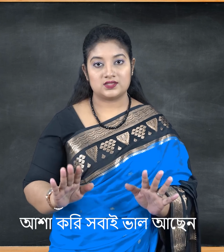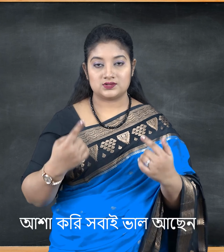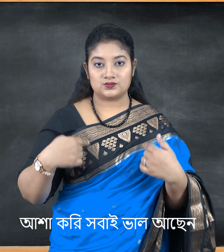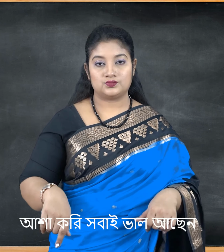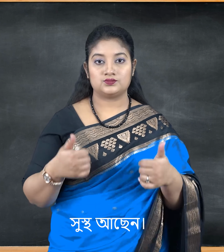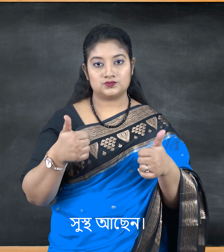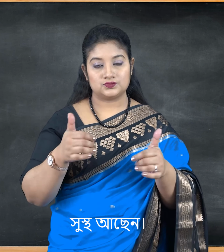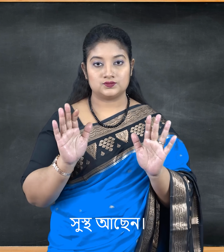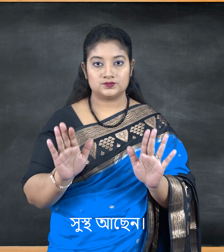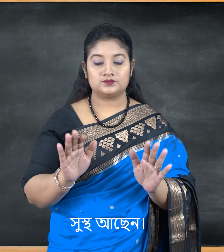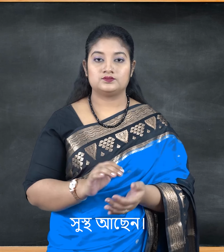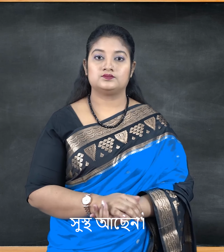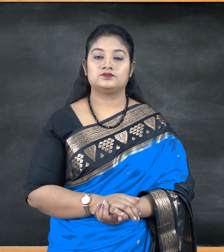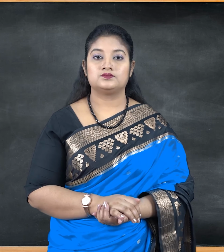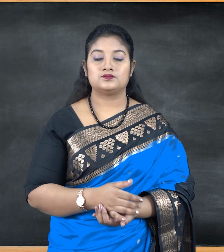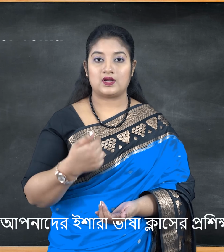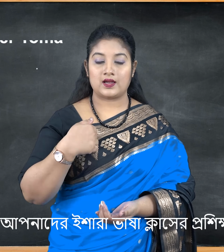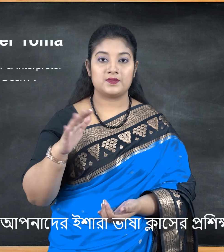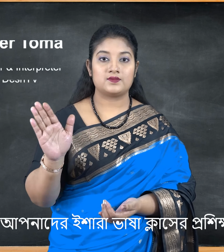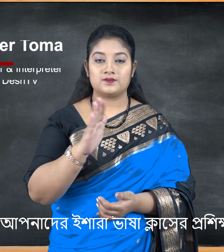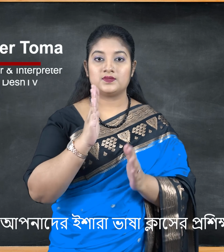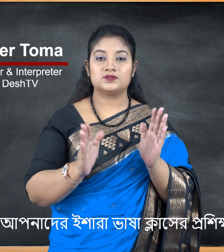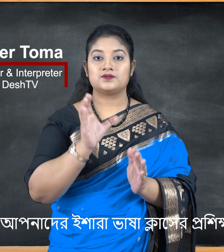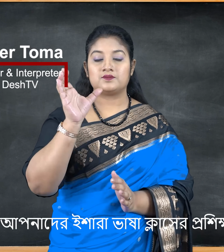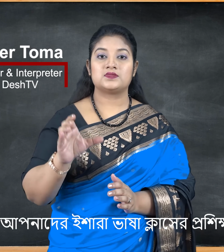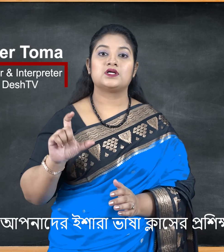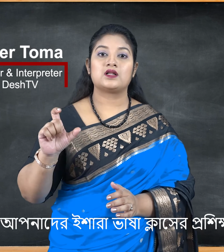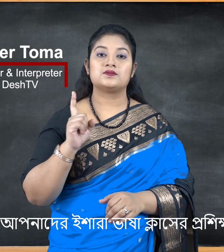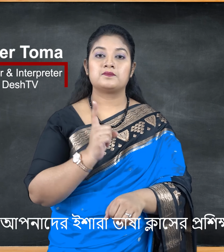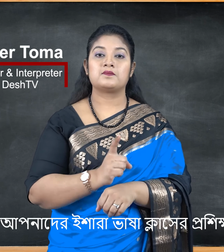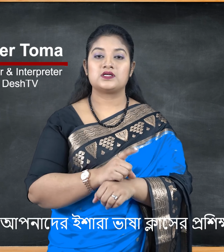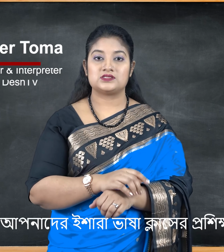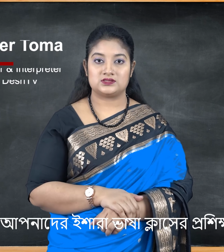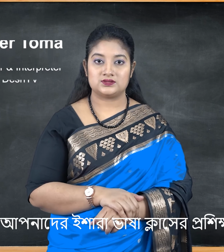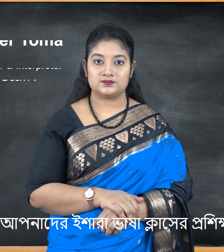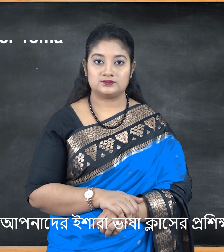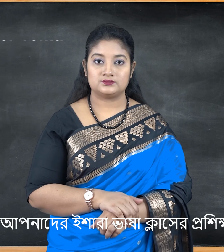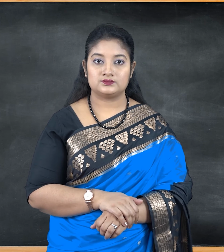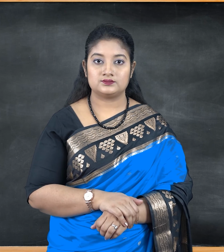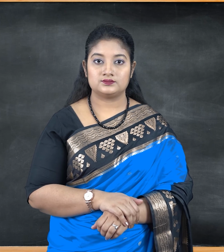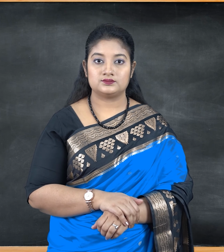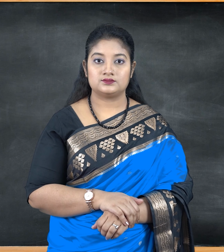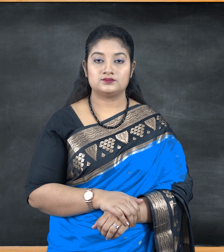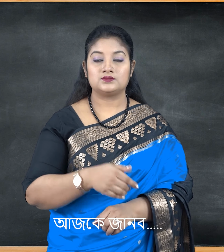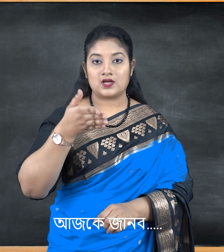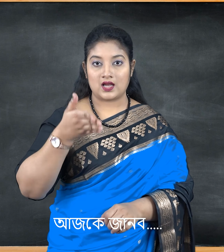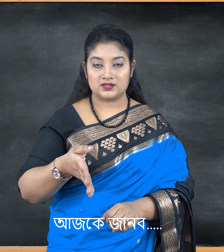আছেন, সুস্থ আছেন। আমি আপনাদের ইশারা ভাষা ক্লাসের প্রশিক্ষক। আজকে